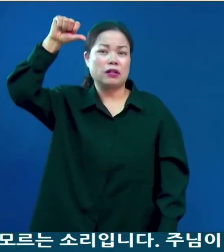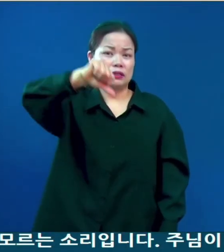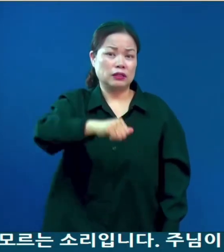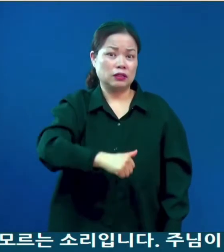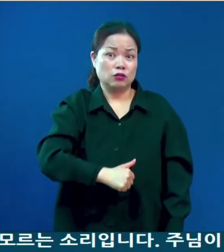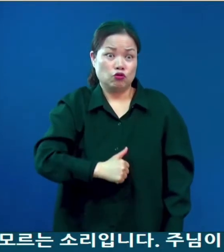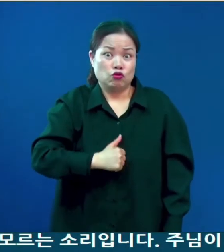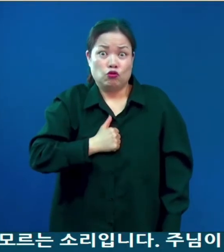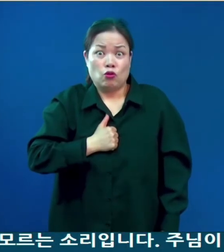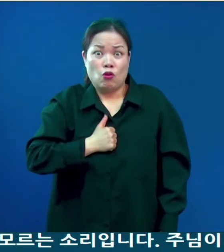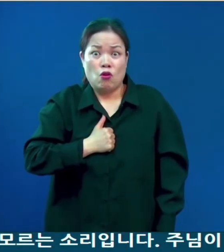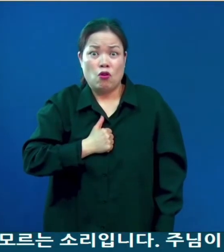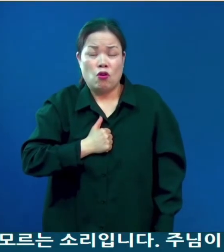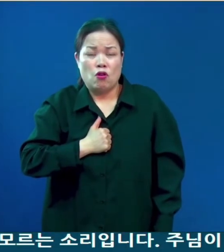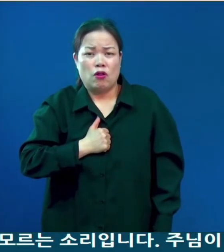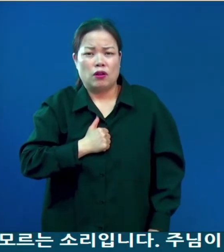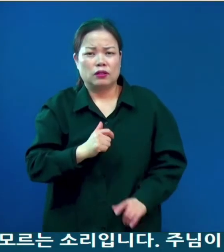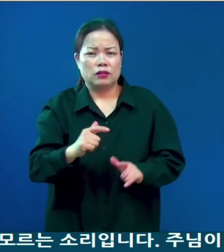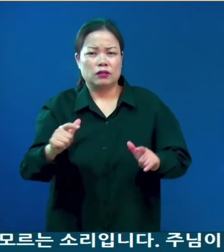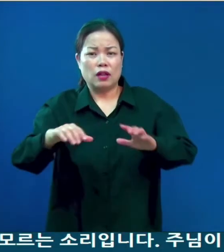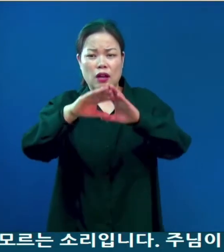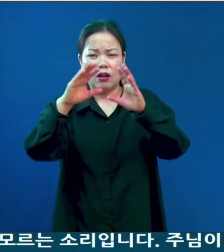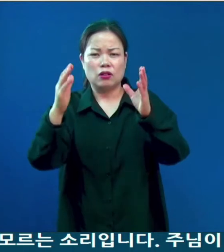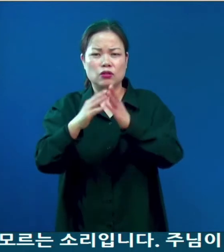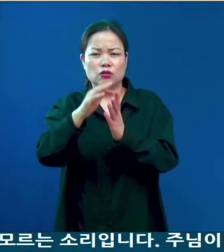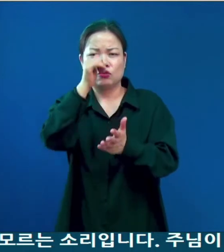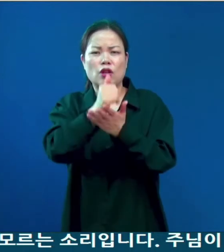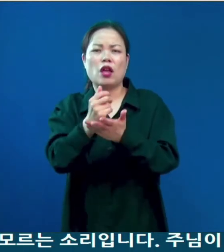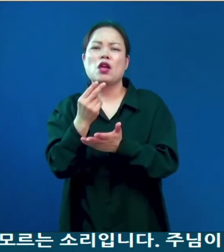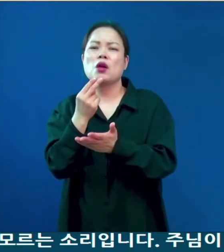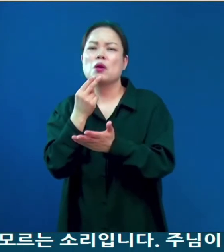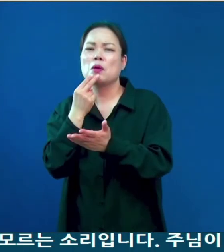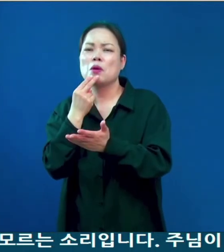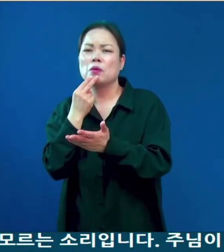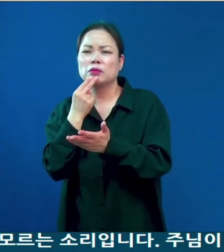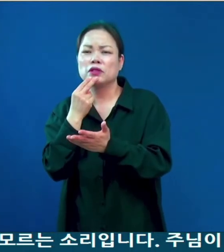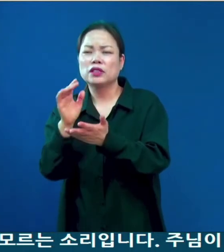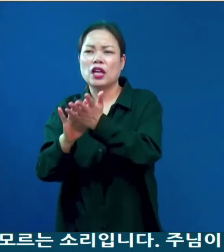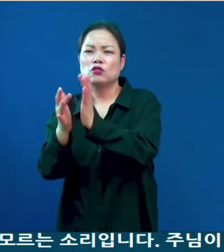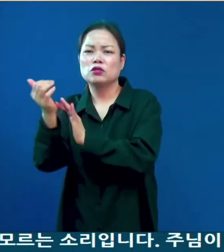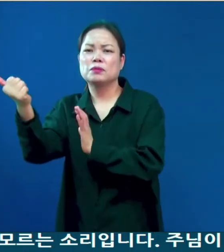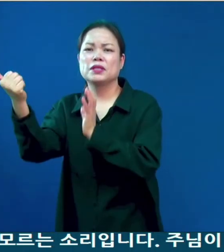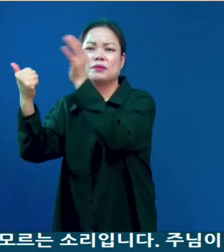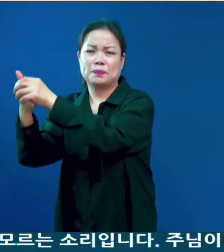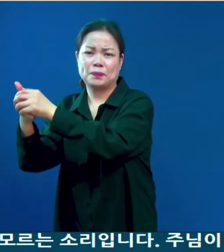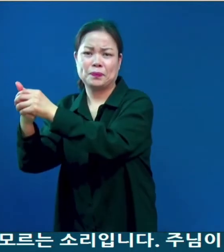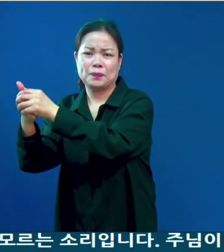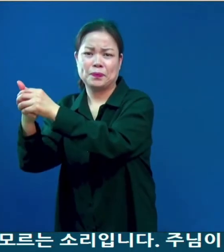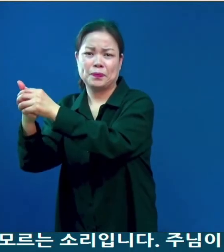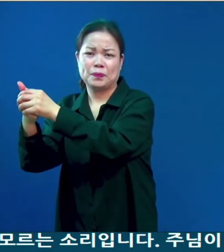진노, 이게 다 죄 없으신 그 아들 예수께 쏟아 부어지는 것이에요.